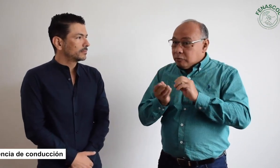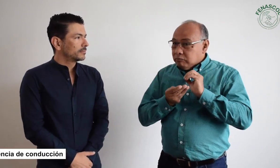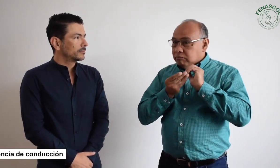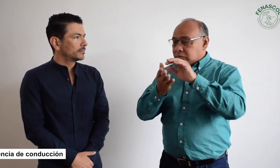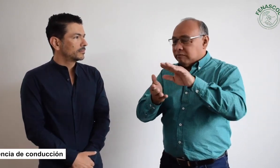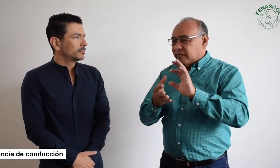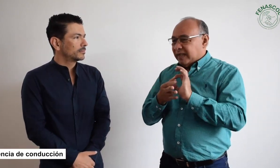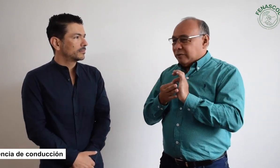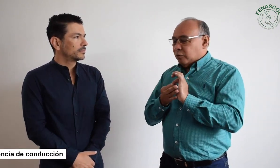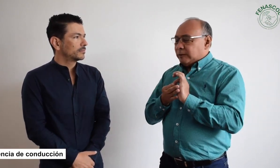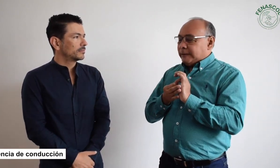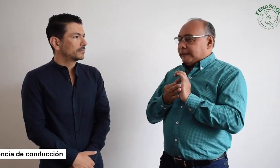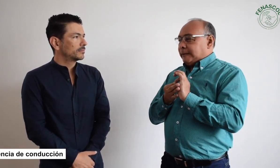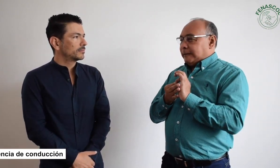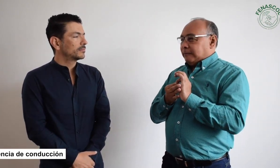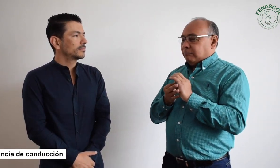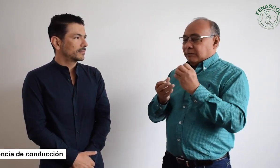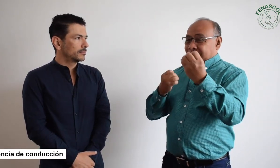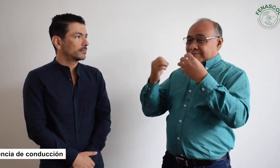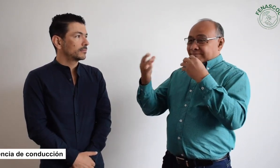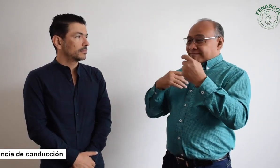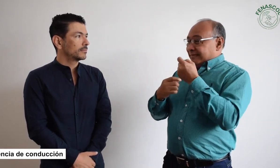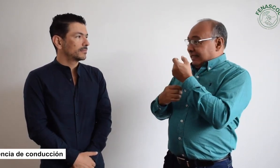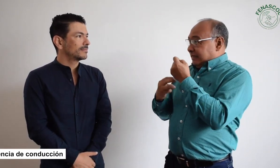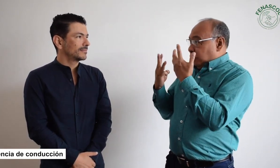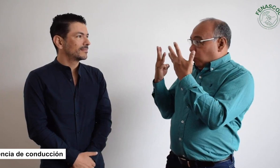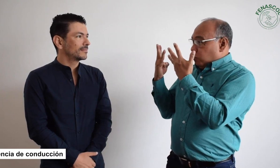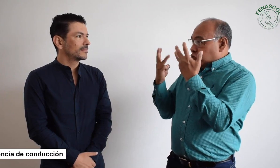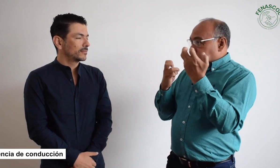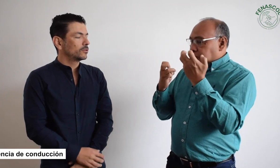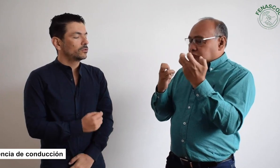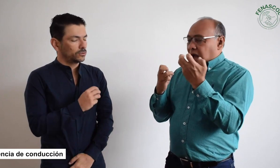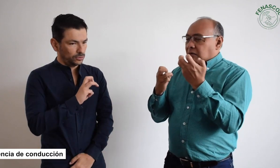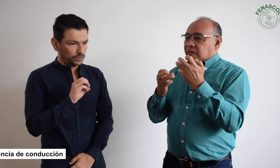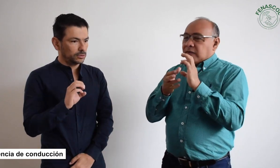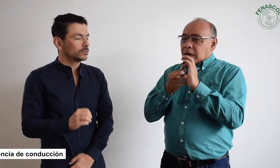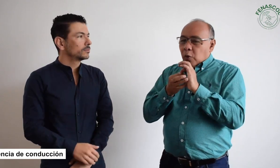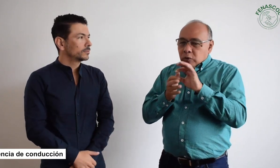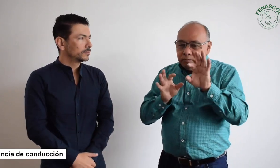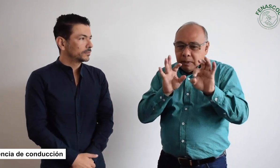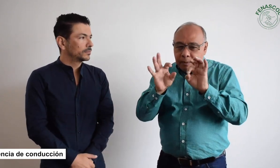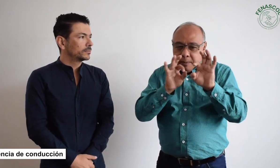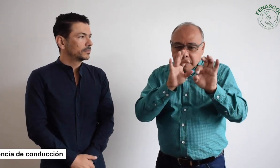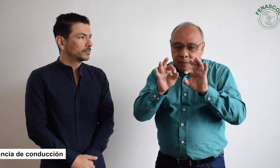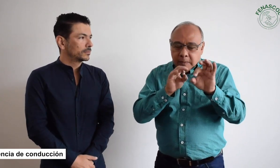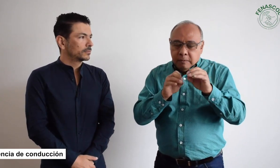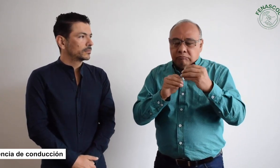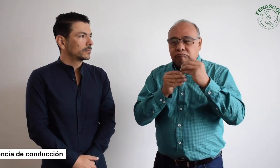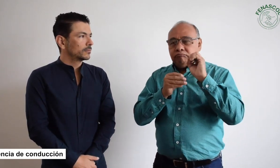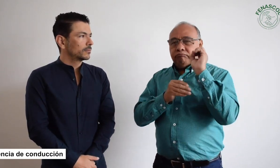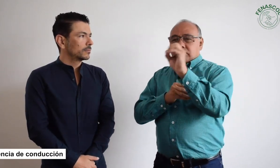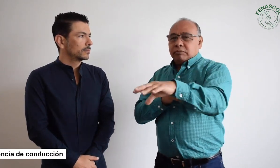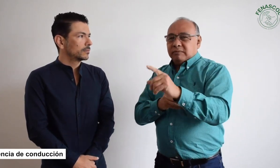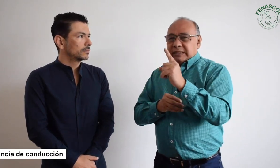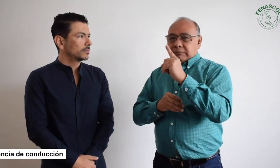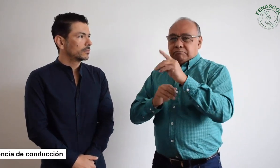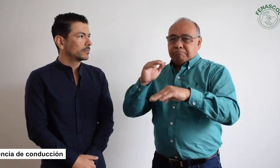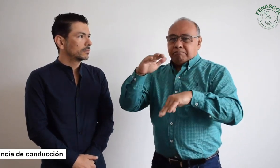¿Fenascol elegimos no enviar las 800 licencias que habíamos obtenido y que ustedes nos habían hecho